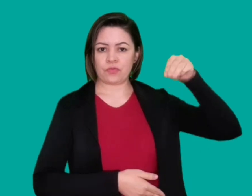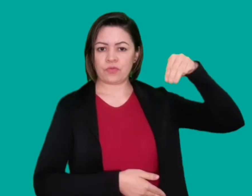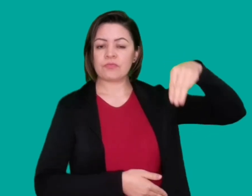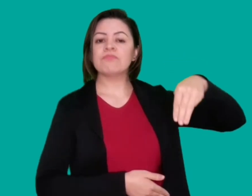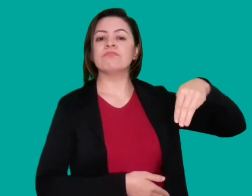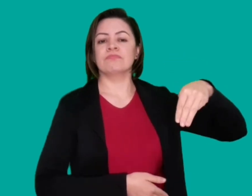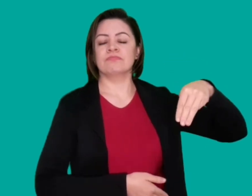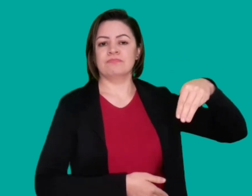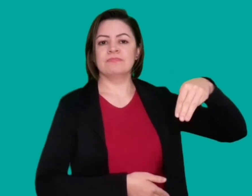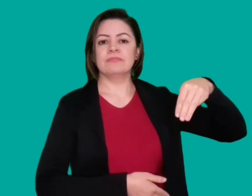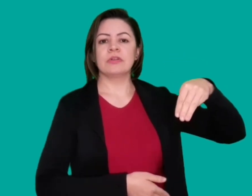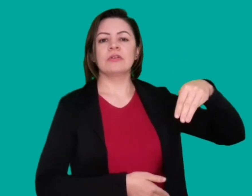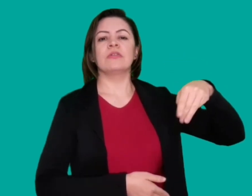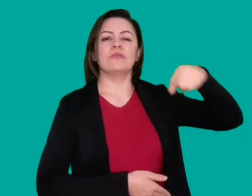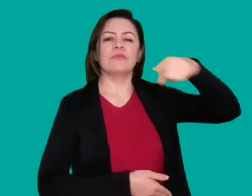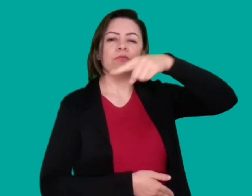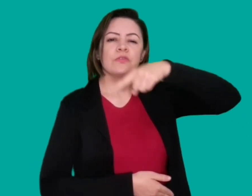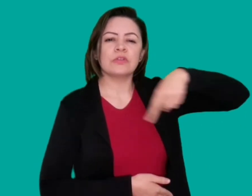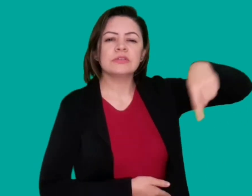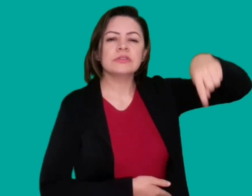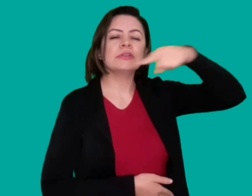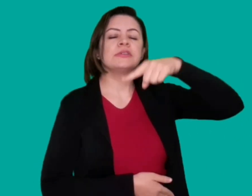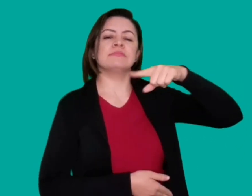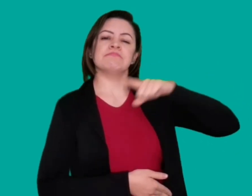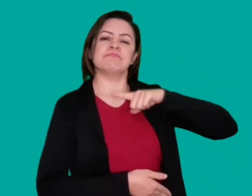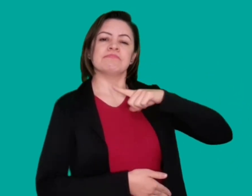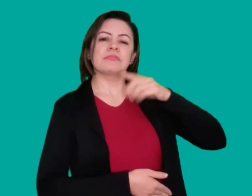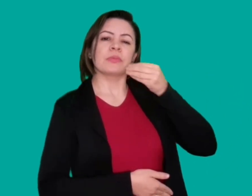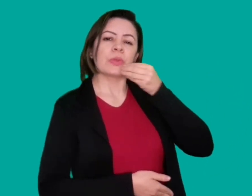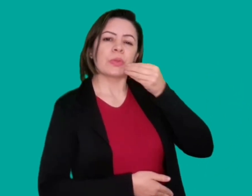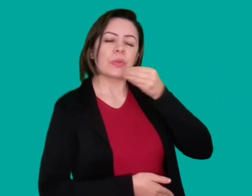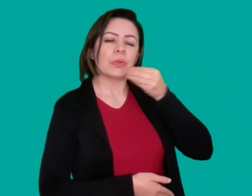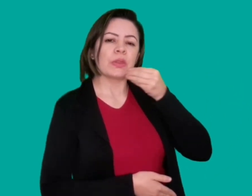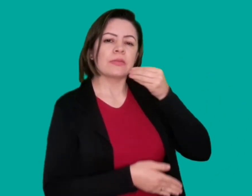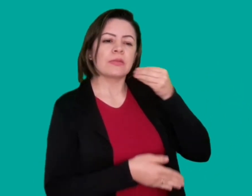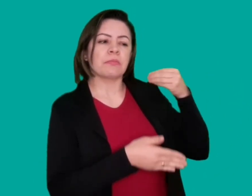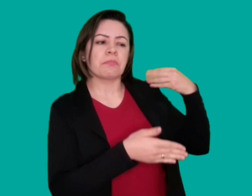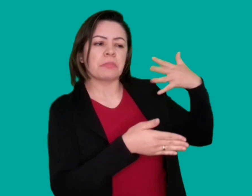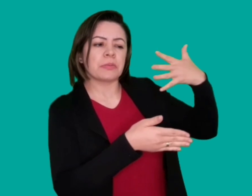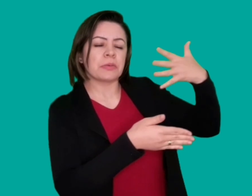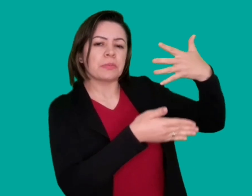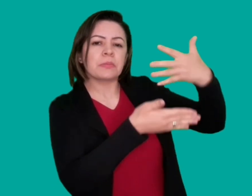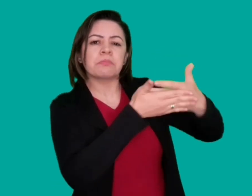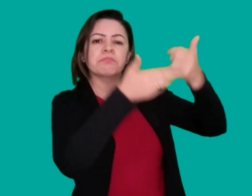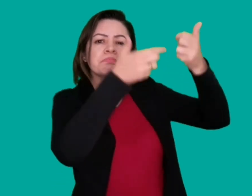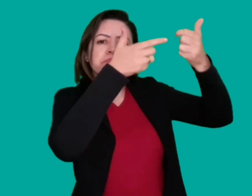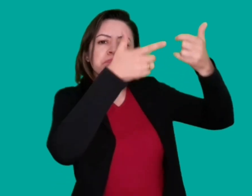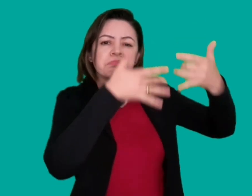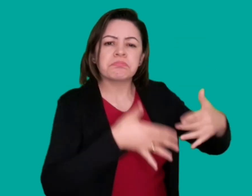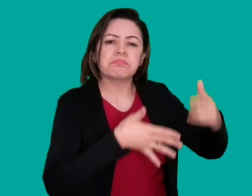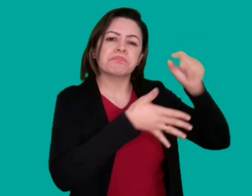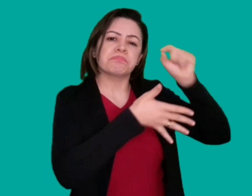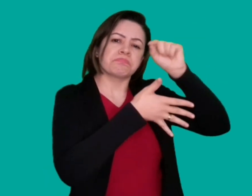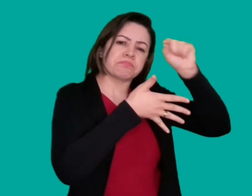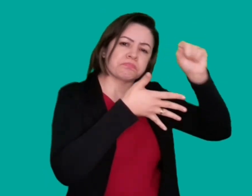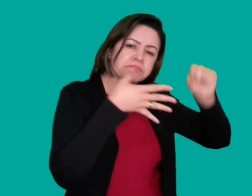fórum o momento em que vocês terão né um espaço em que vocês terão a oportunidade de pontuar